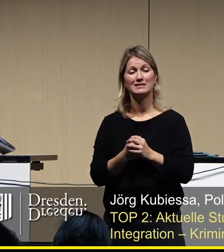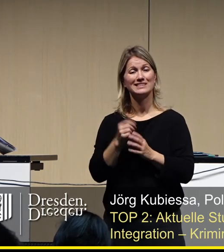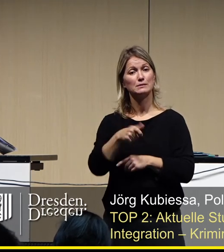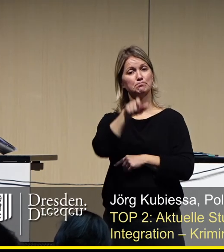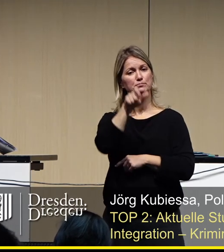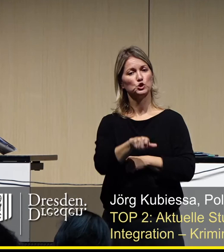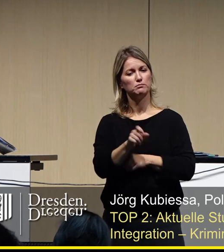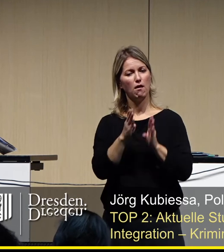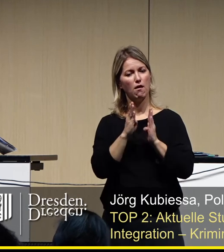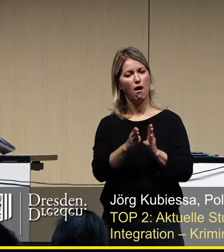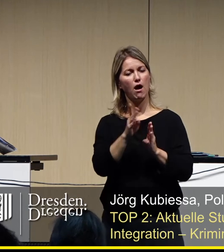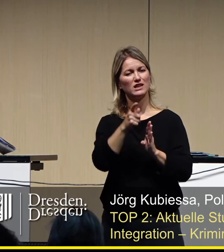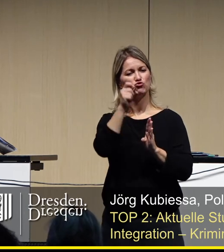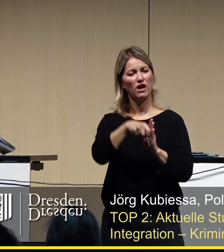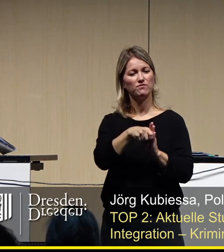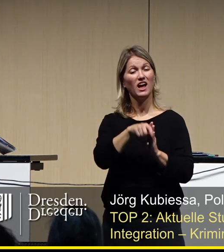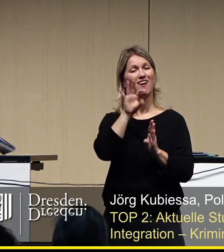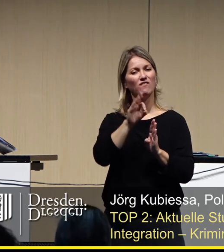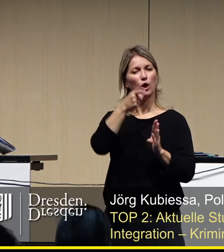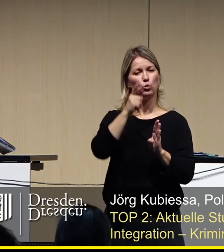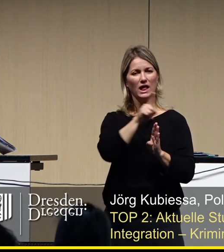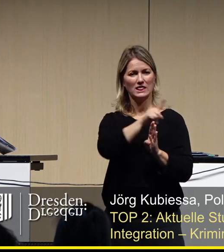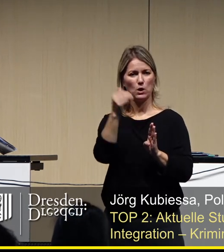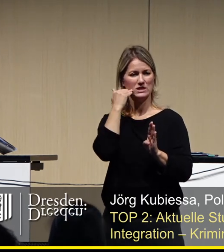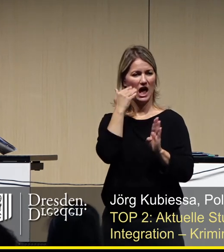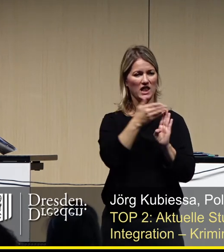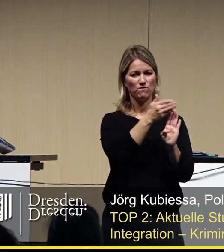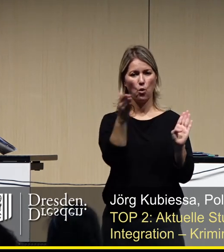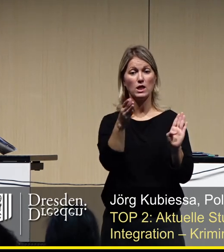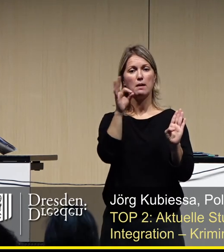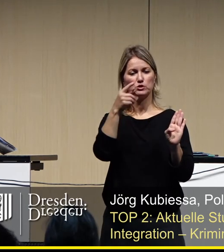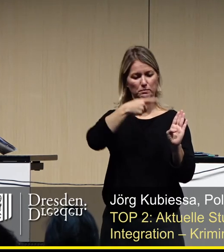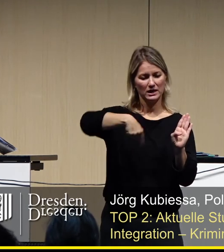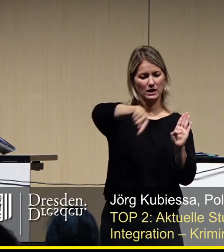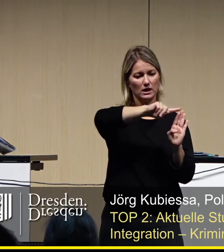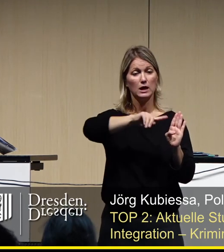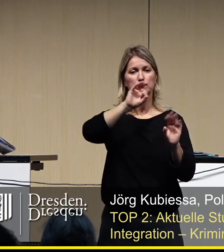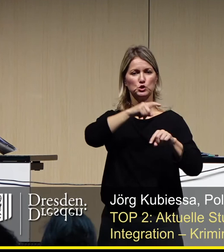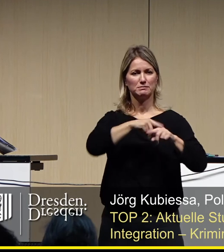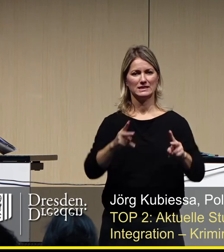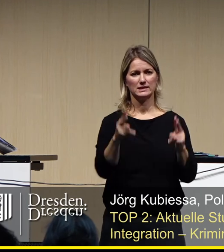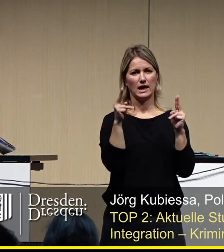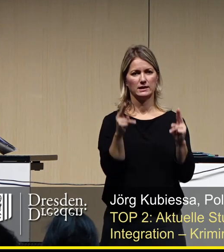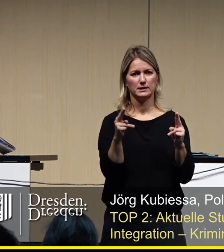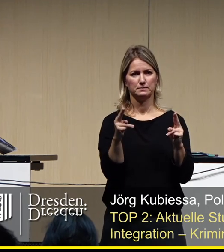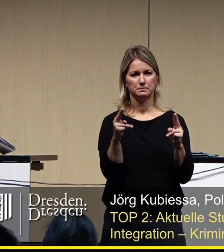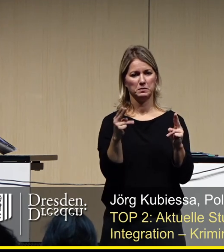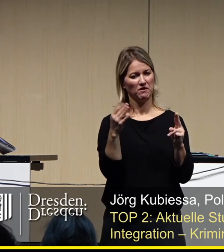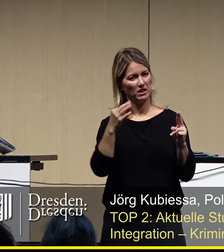bestimmten Art pro 100.000 Einwohner in einem territorialen Gebiet über eine bestimmte Zeit festgestellt worden